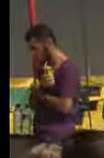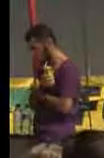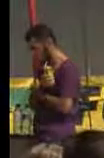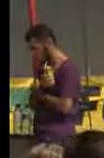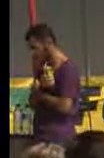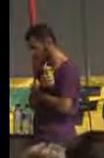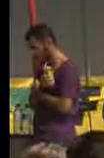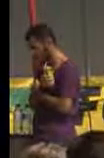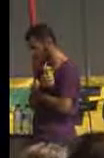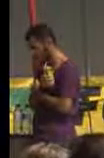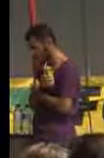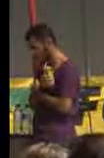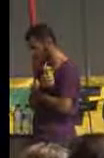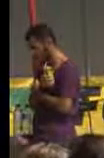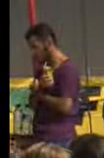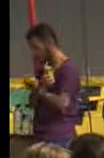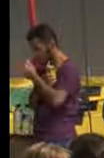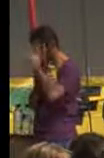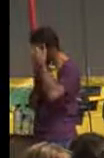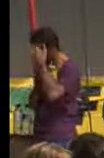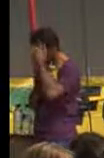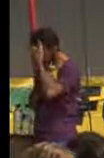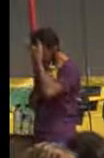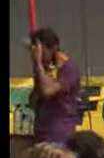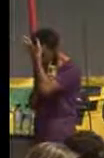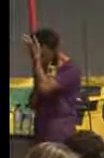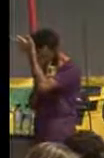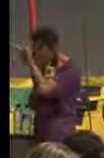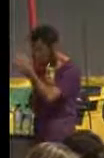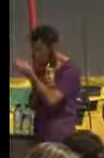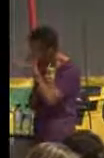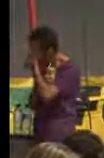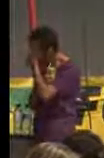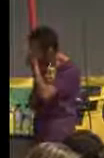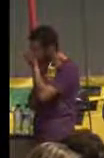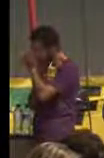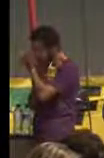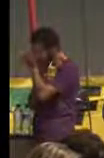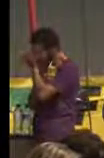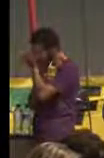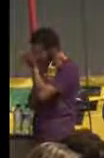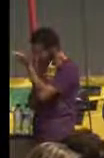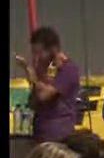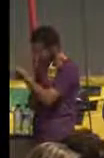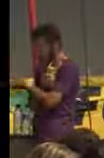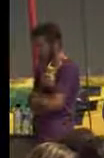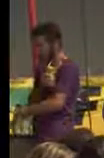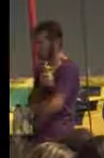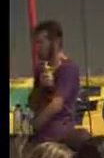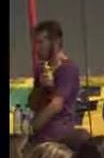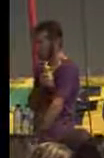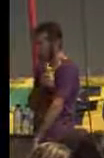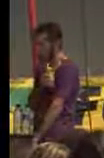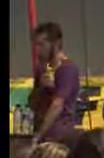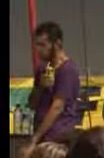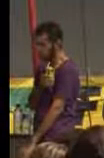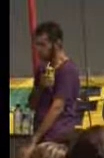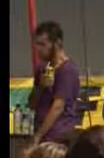que justificam a sua resposta à pergunta que você criou. Gente, é a introdução,